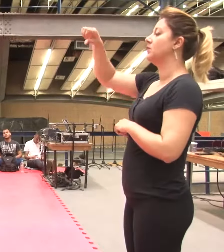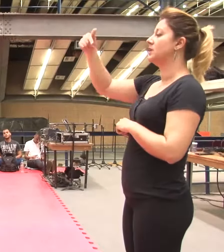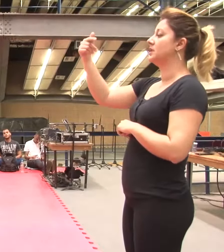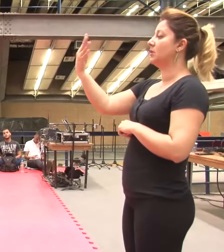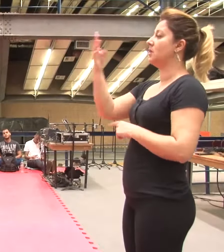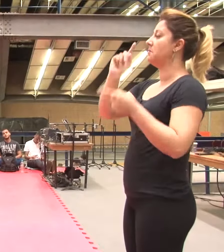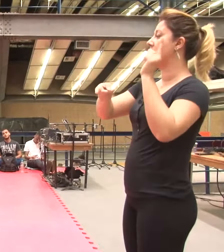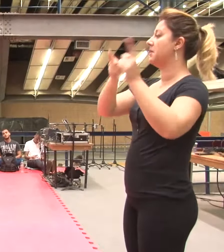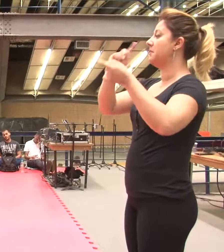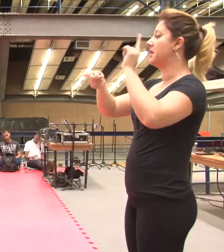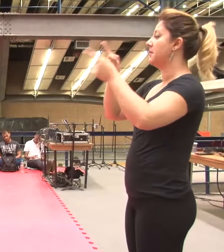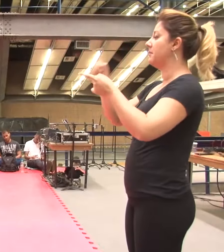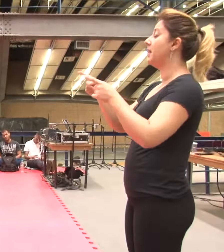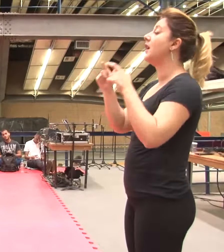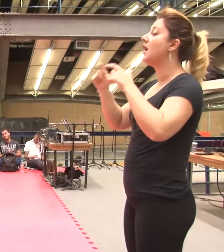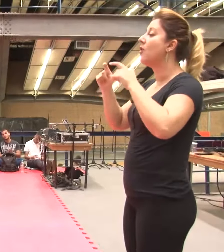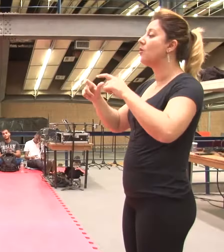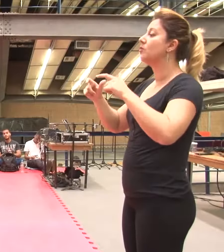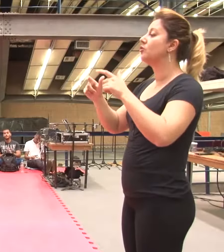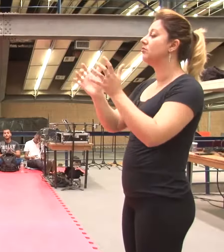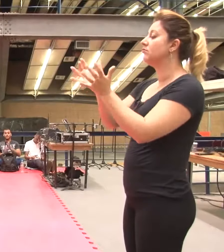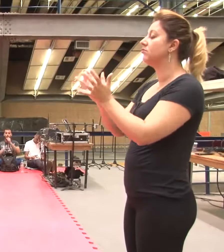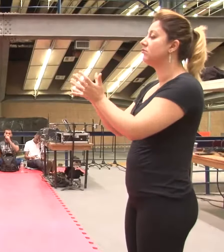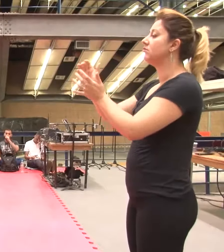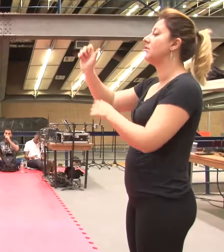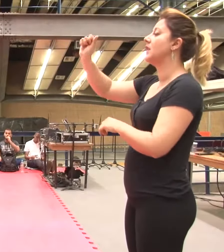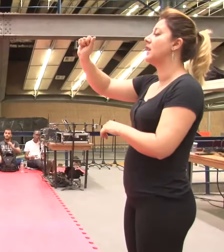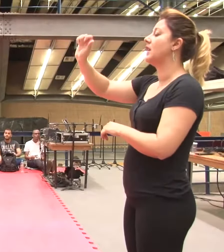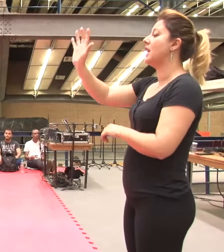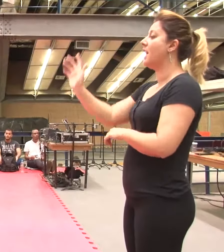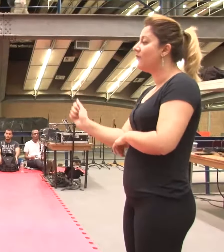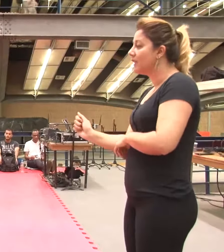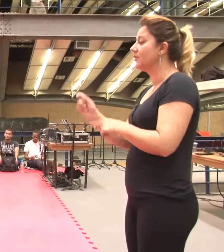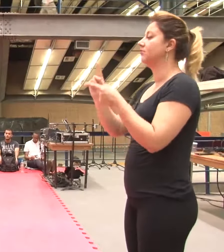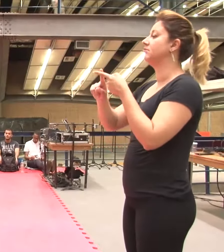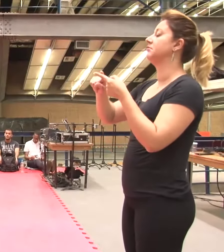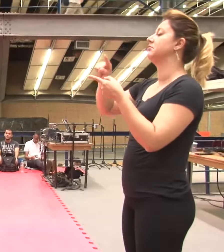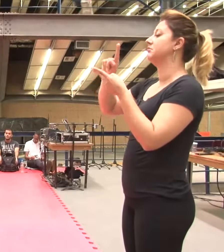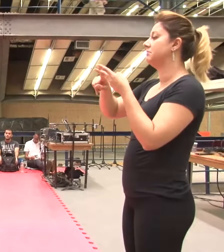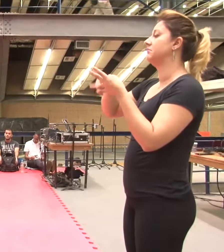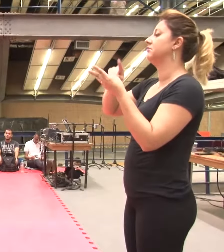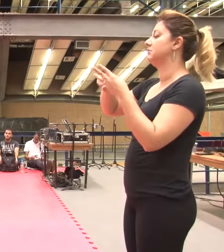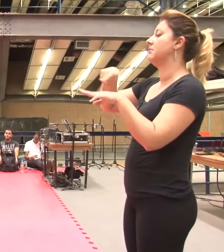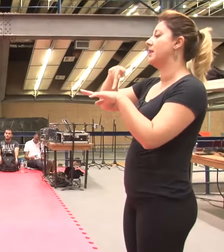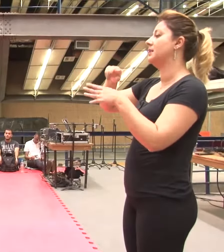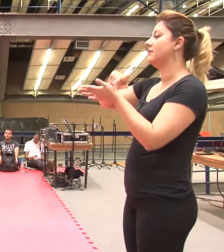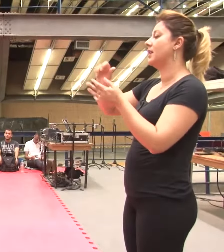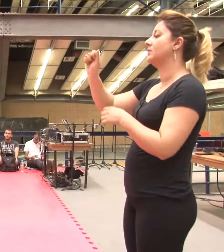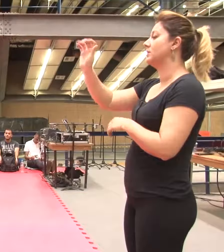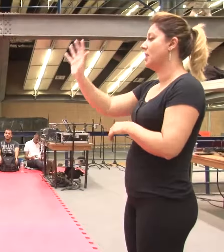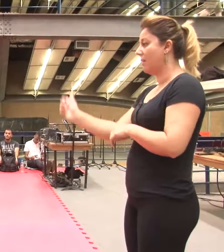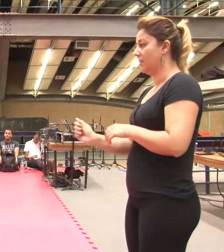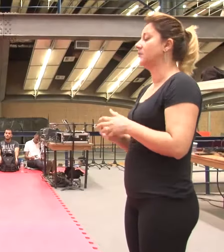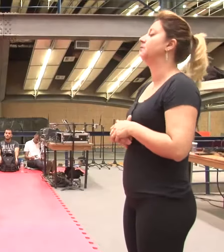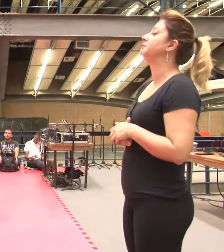1974 com colônias na África, Moçambique, Angola, Cabo Verde, etc, etc, etc, etc.